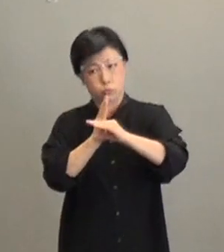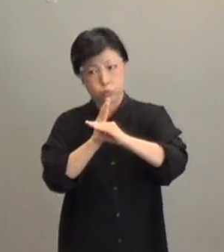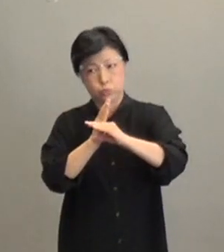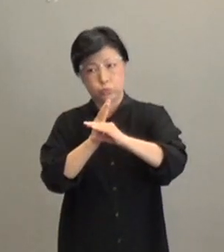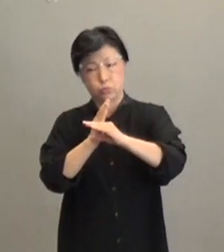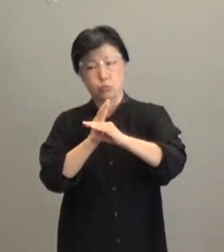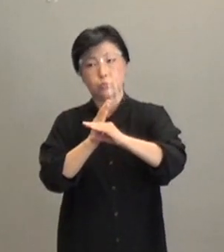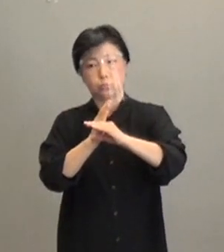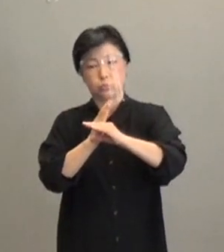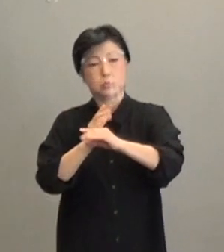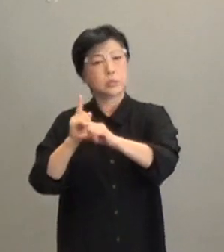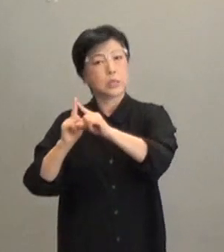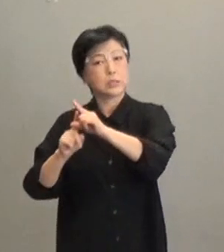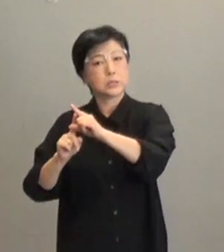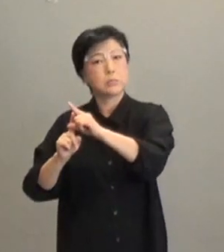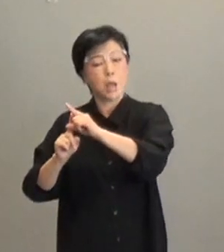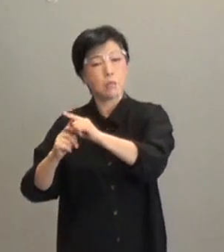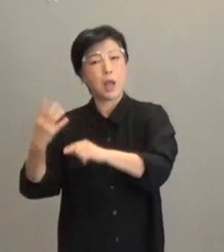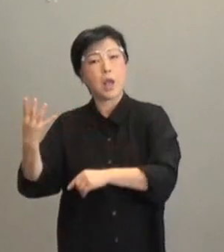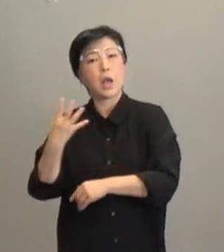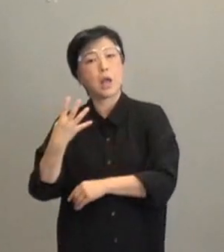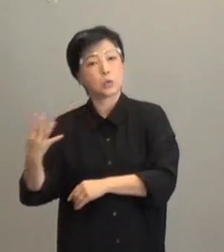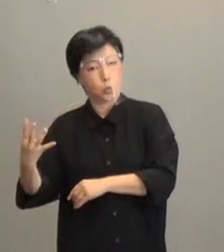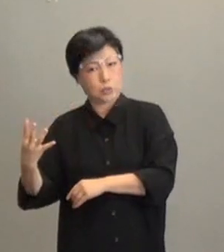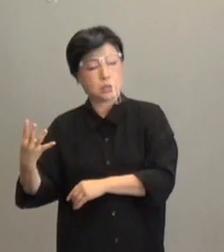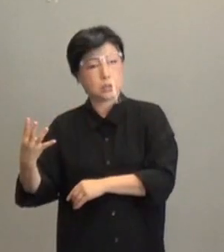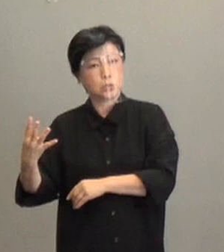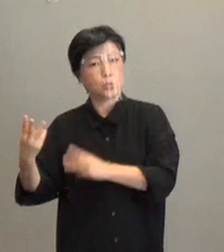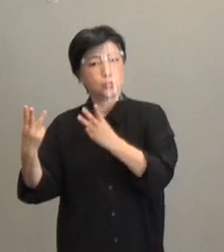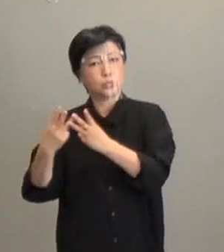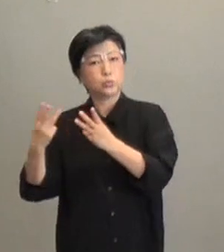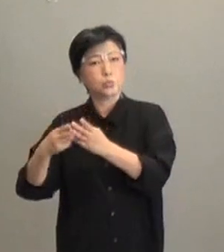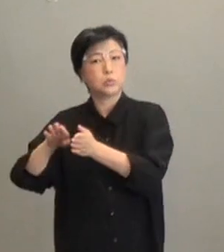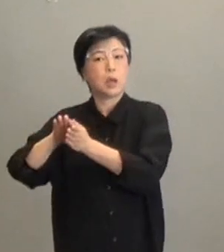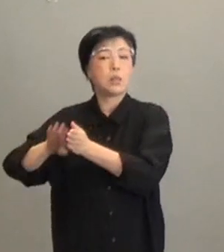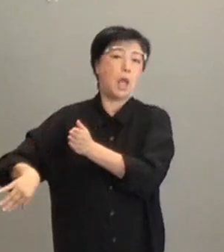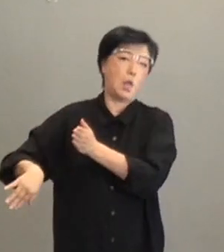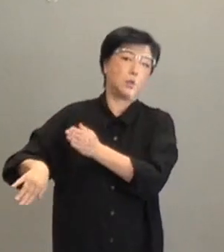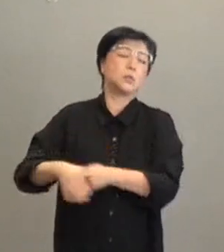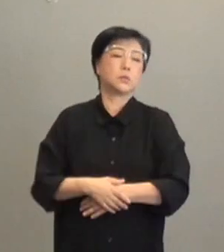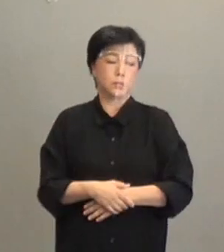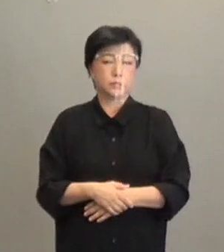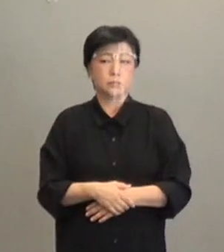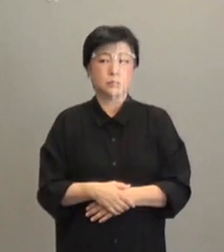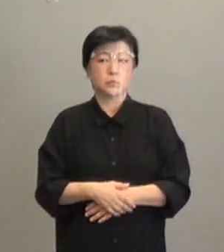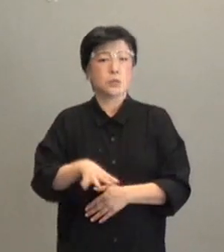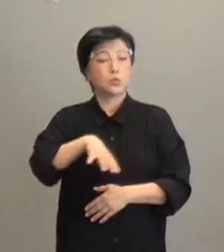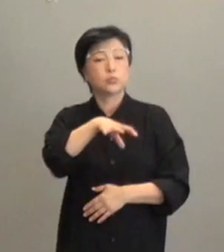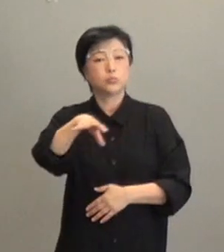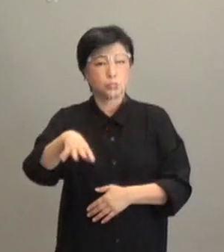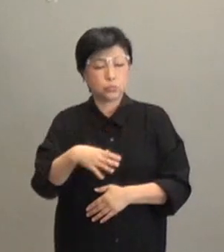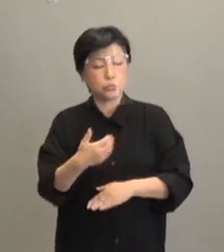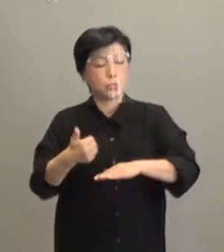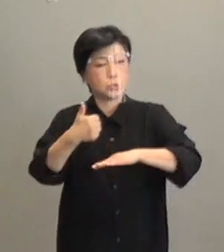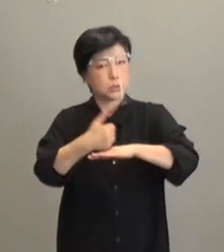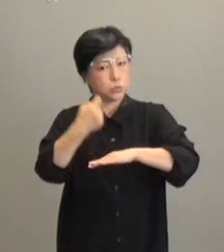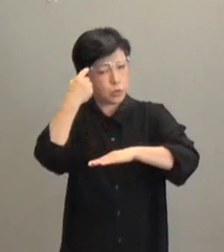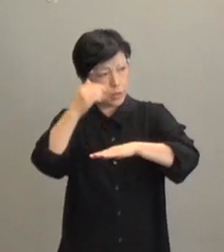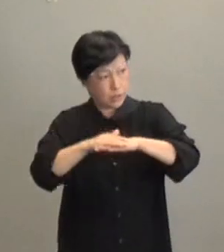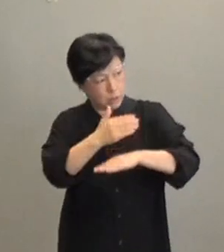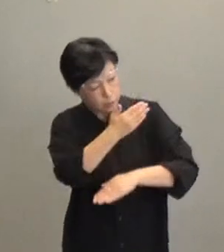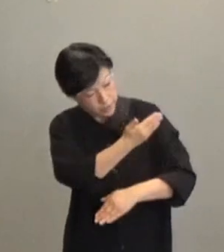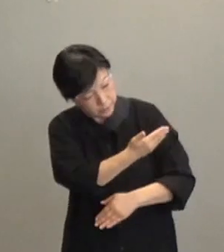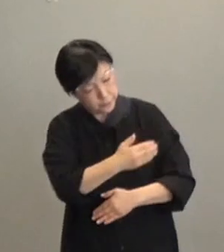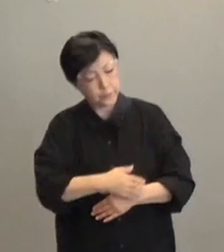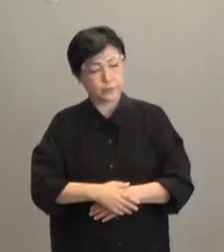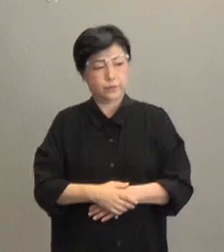ども、千葉県は4人っていう数字は入ってないわけですけれども、ここについての知事の、お考え方